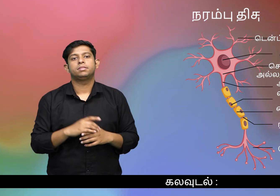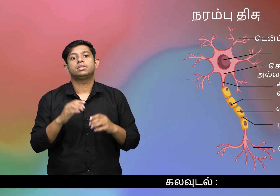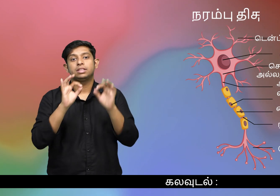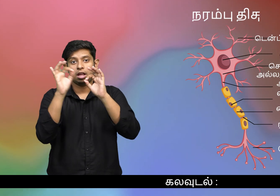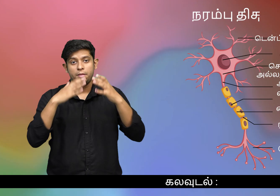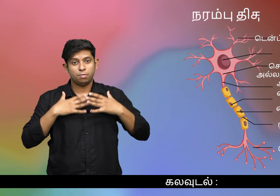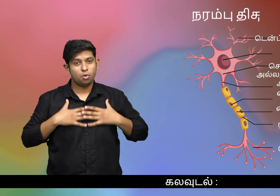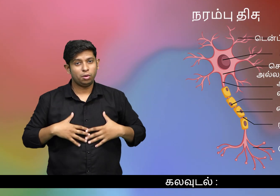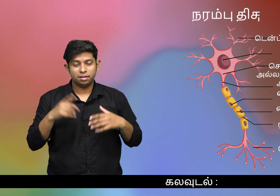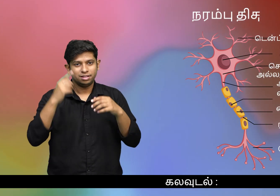களவுடல்